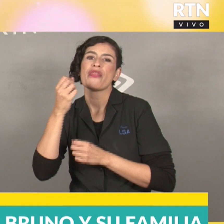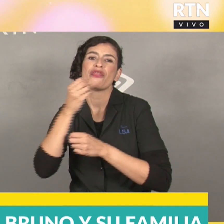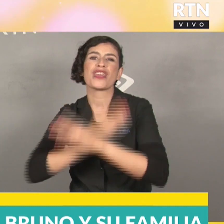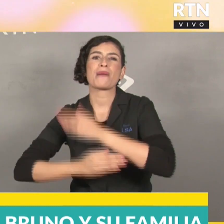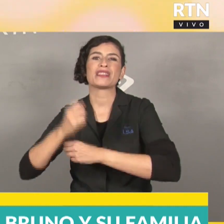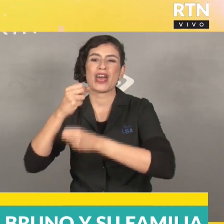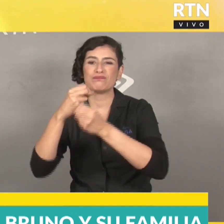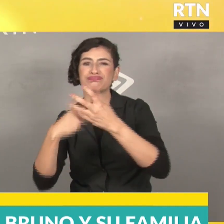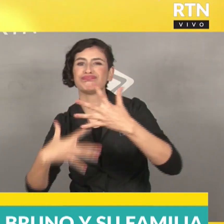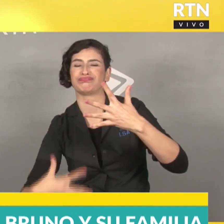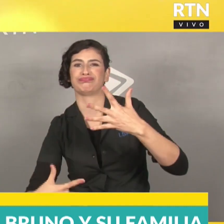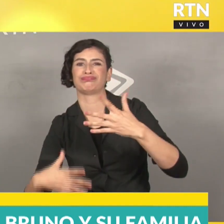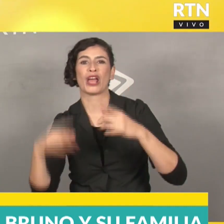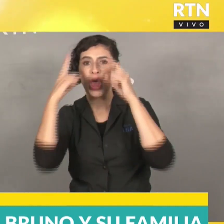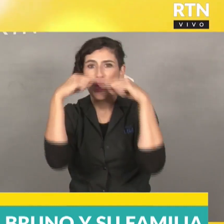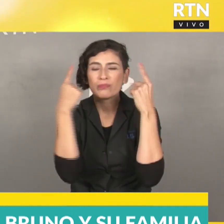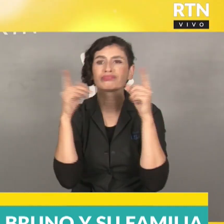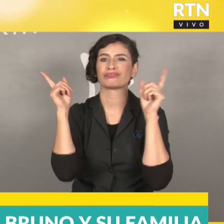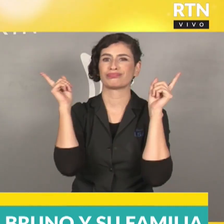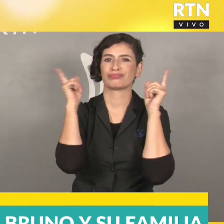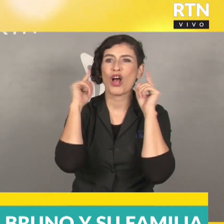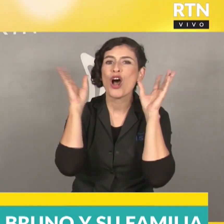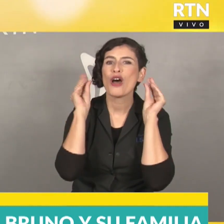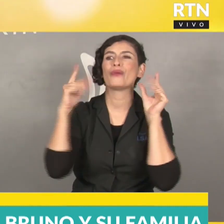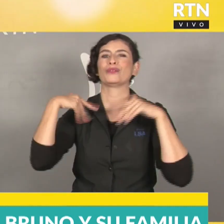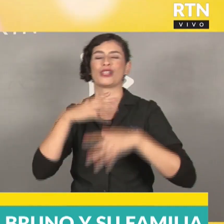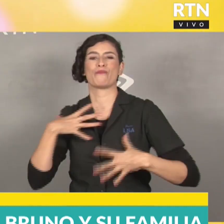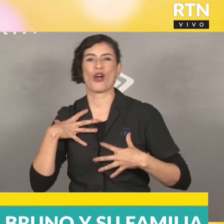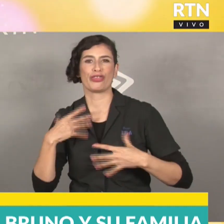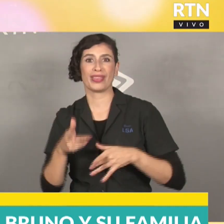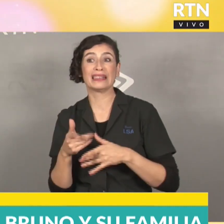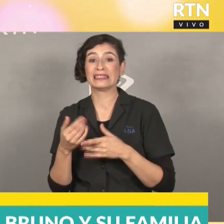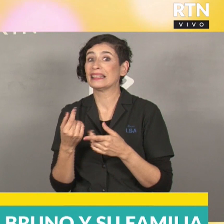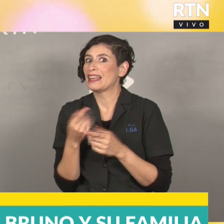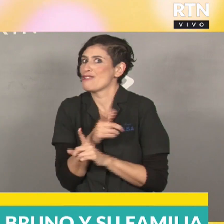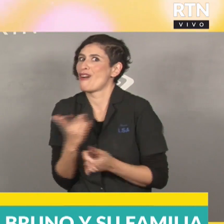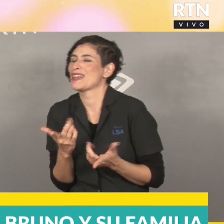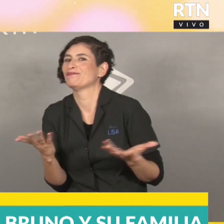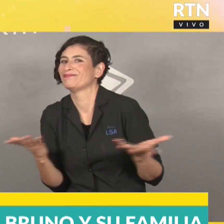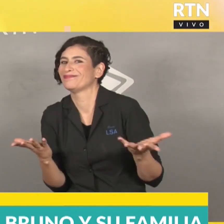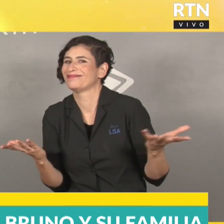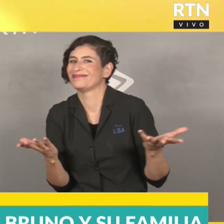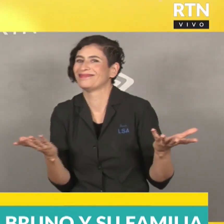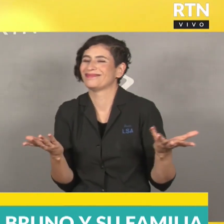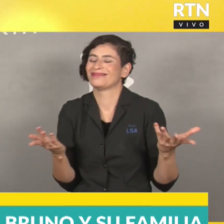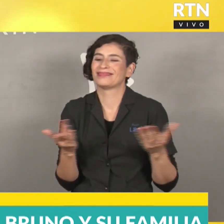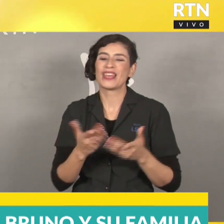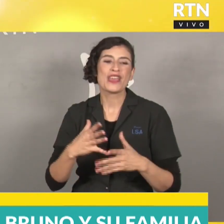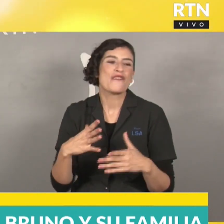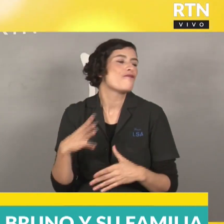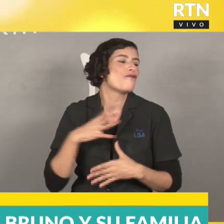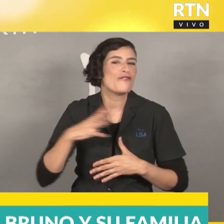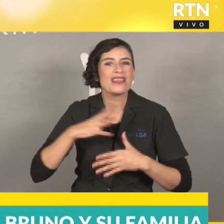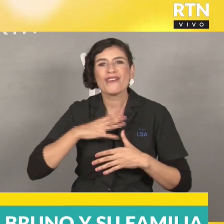todo. Como todos, como todas las personas, somos un todo. Y bueno, y hace falta todavía visibilizar